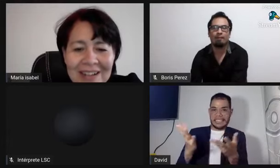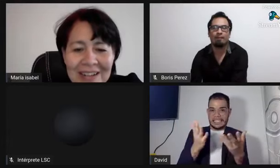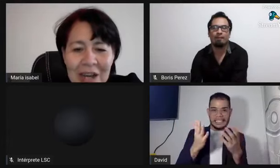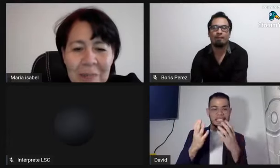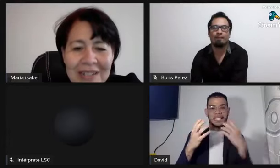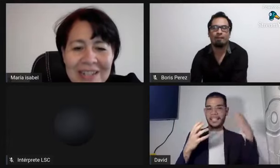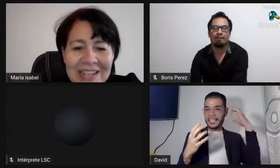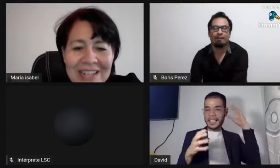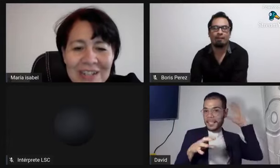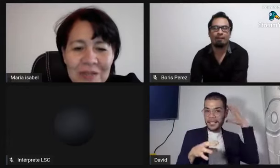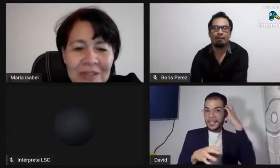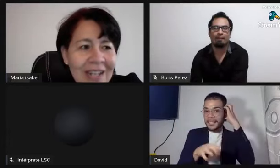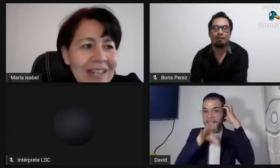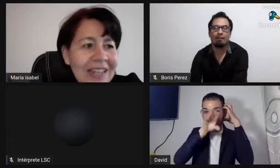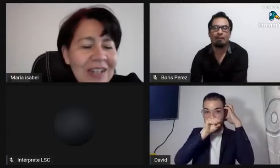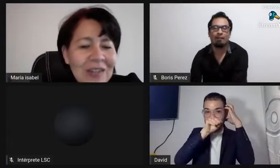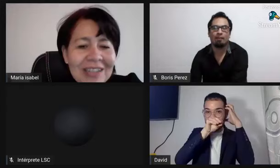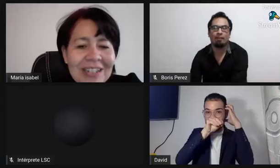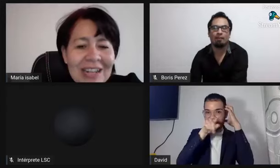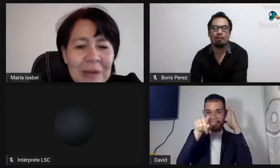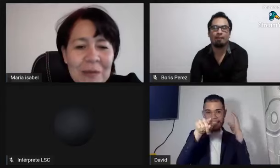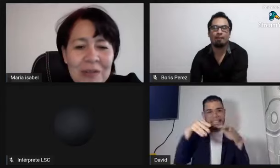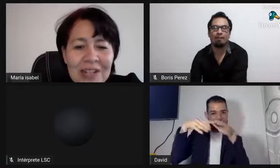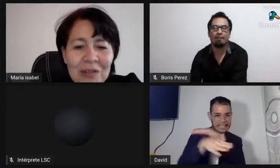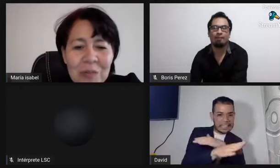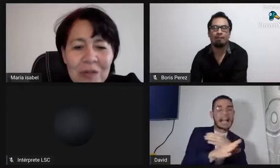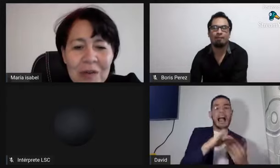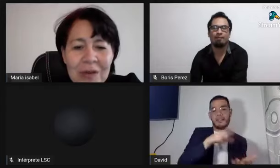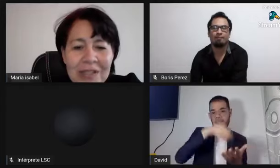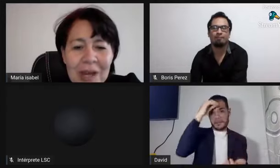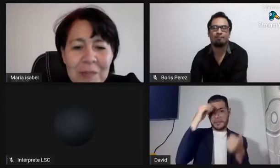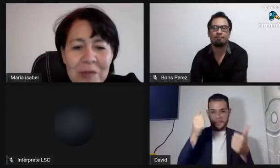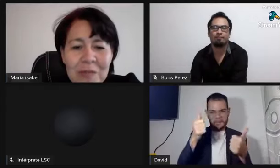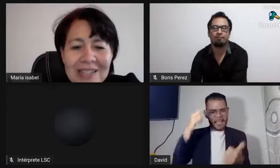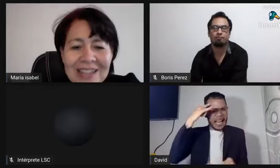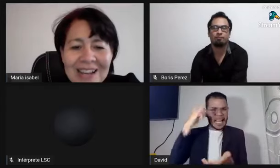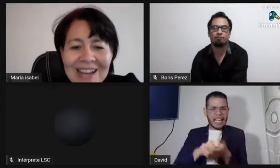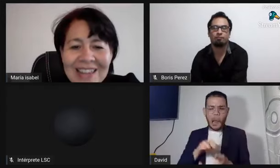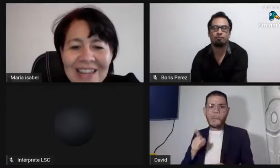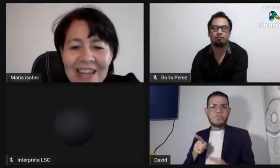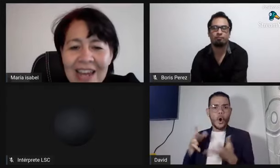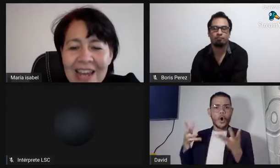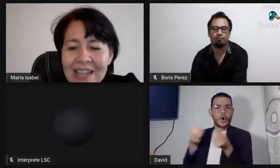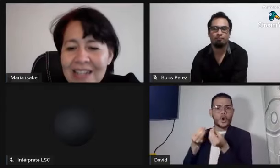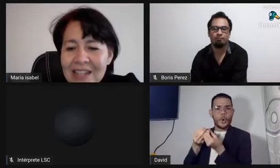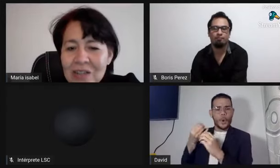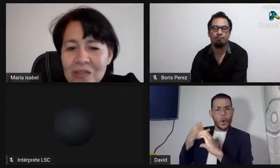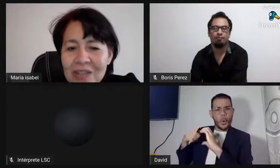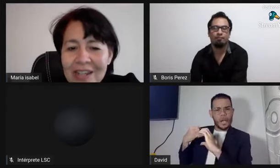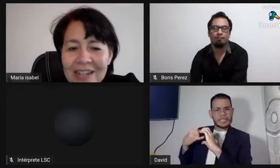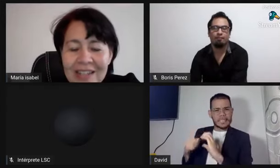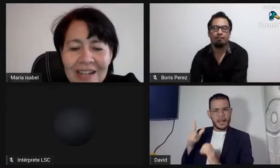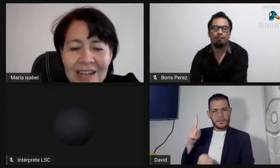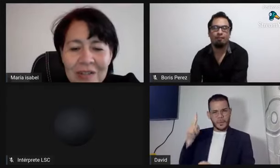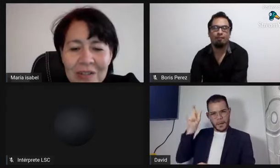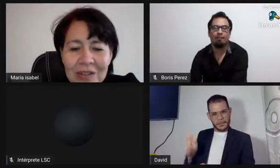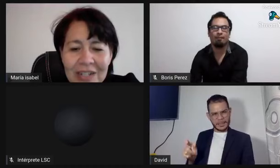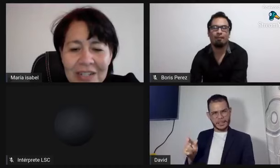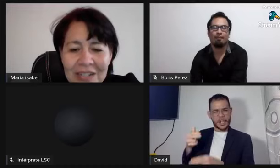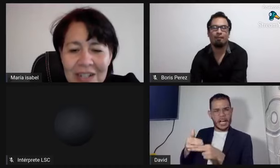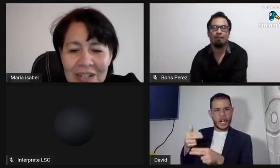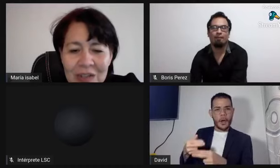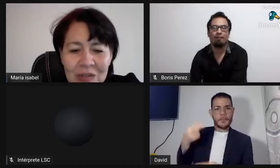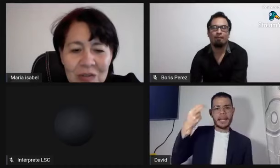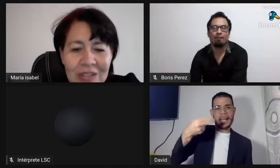está aprendiendo. Creo que tenemos en el grupo de WhatsApp un mensaje de Heidi, no sé qué será lo